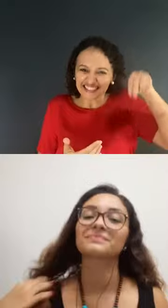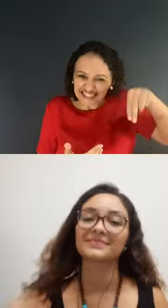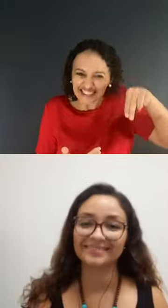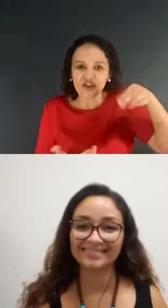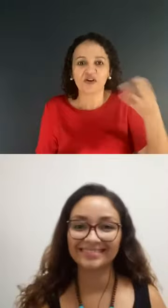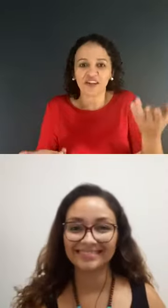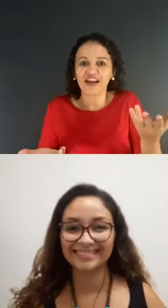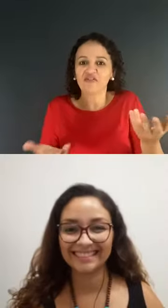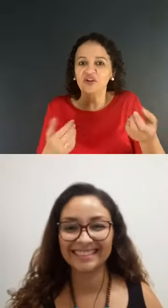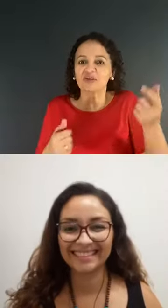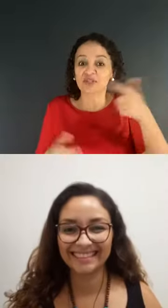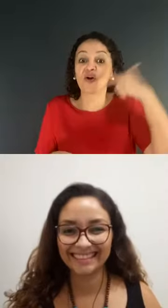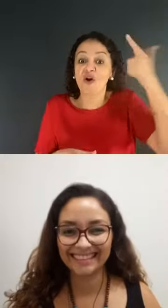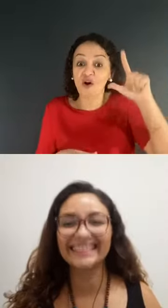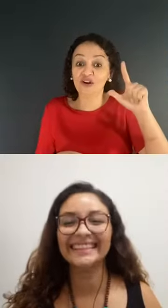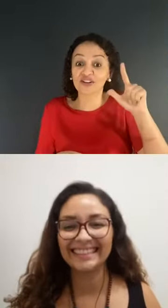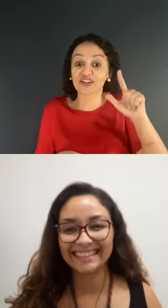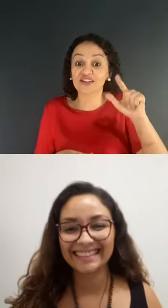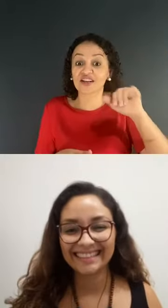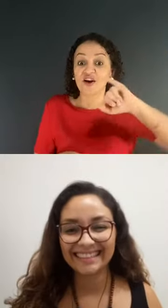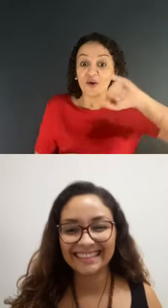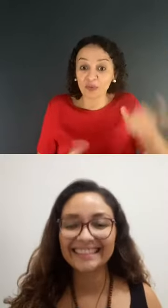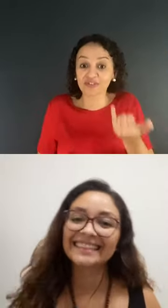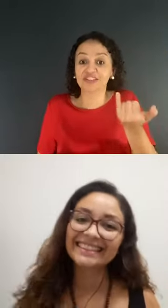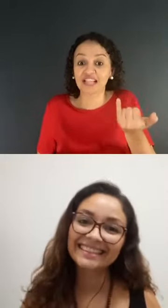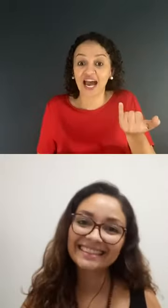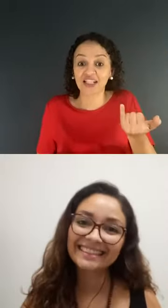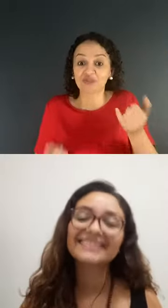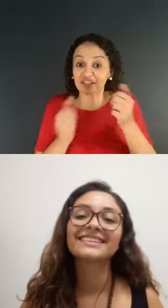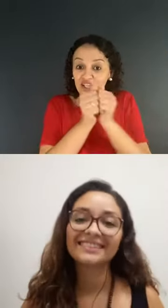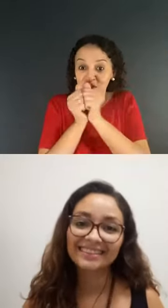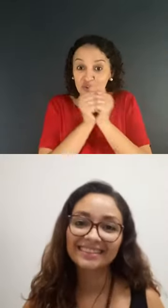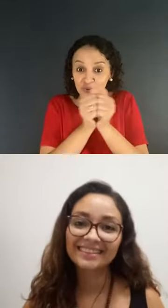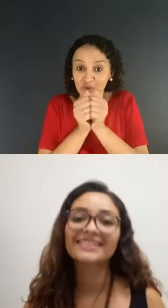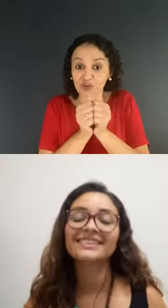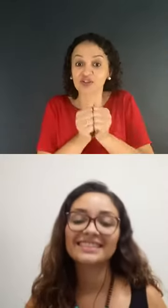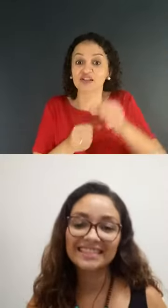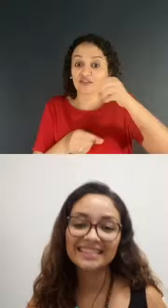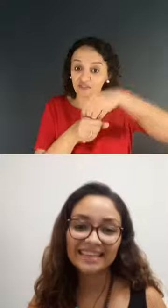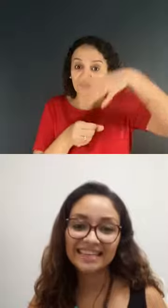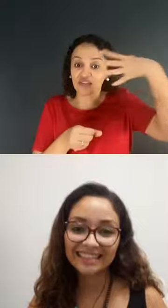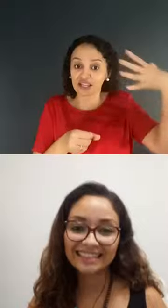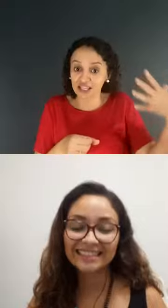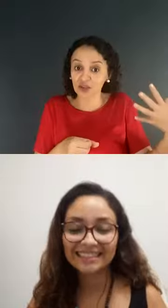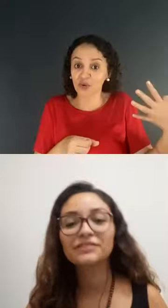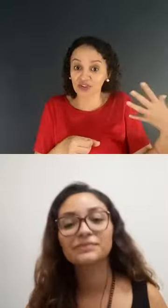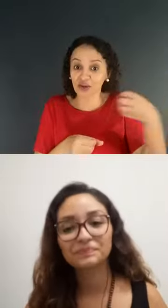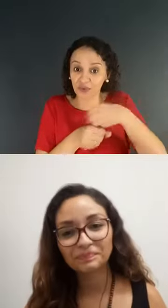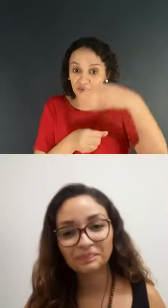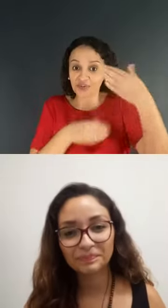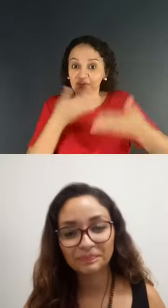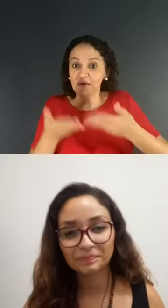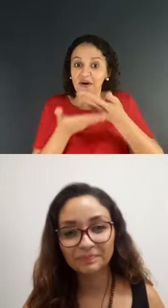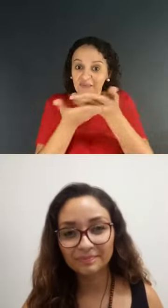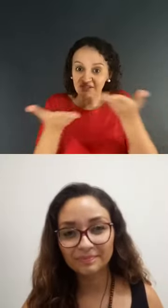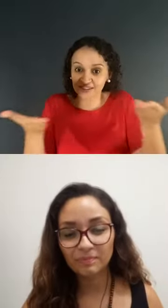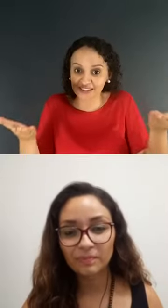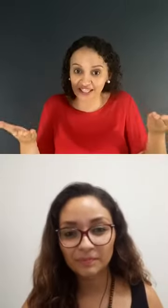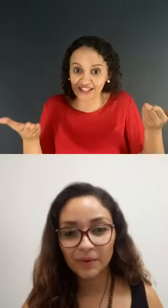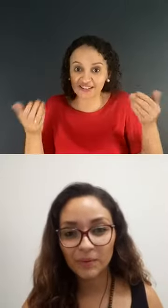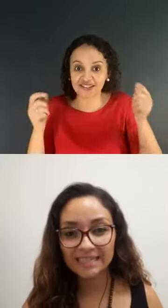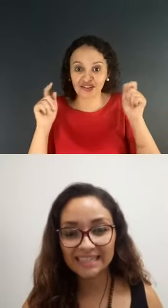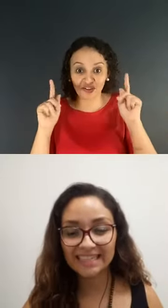Kathleen, né, nós vamos ter outras oportunidades para estar aqui juntos, Sim, criando conteúdo